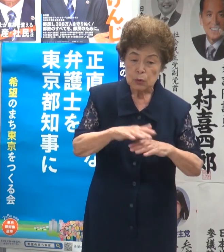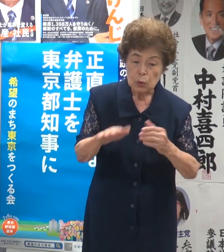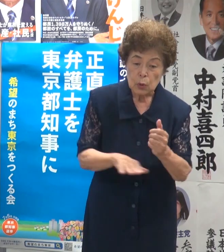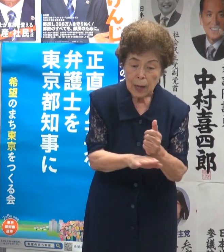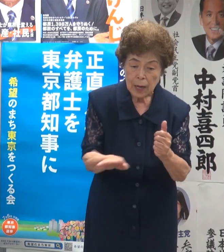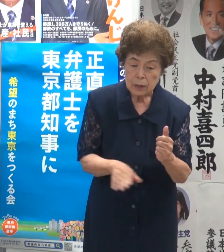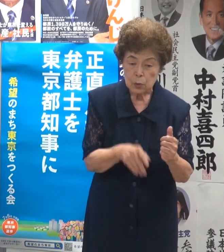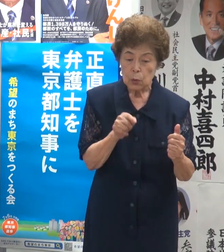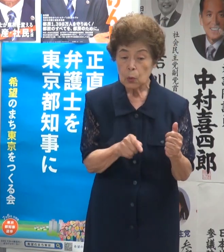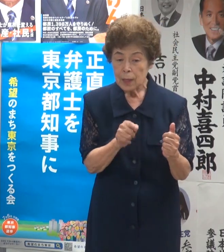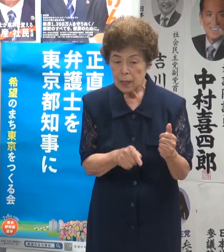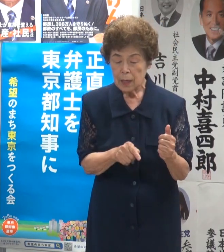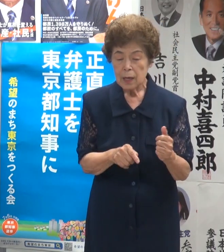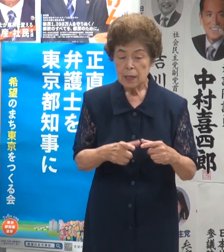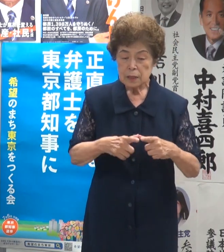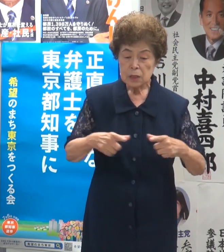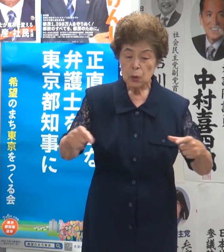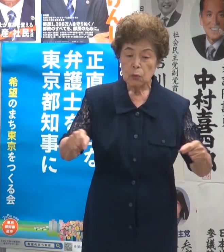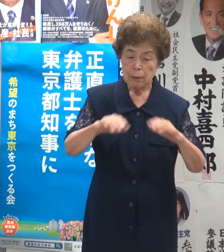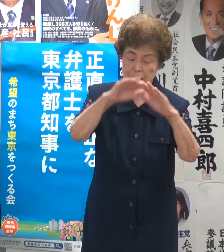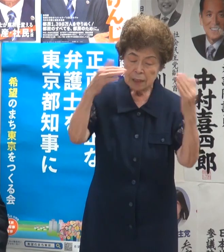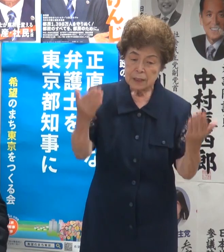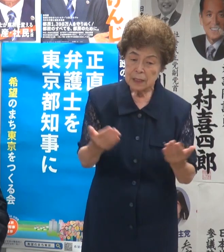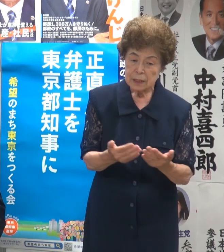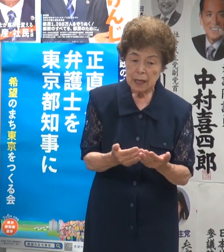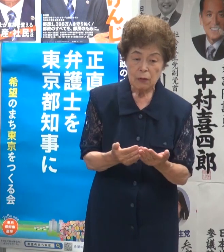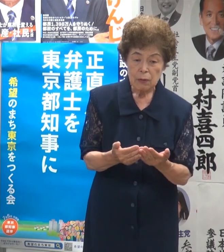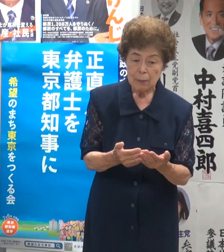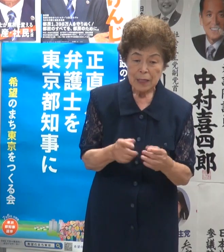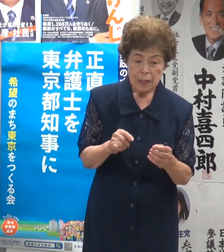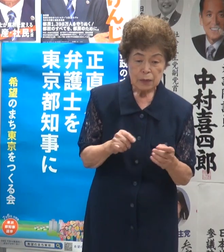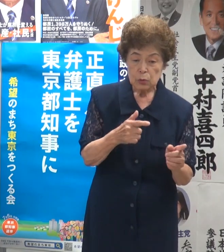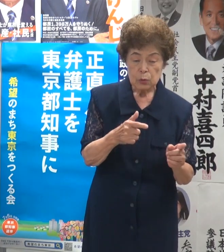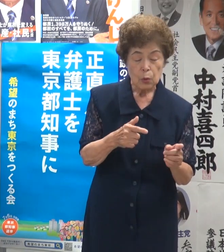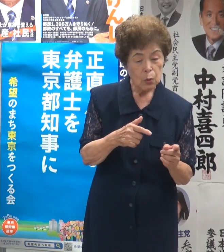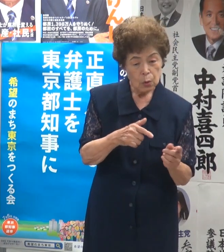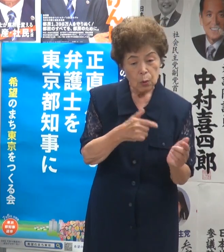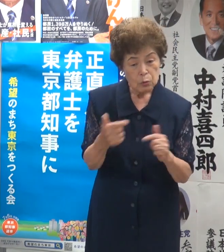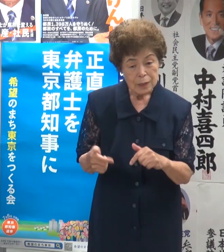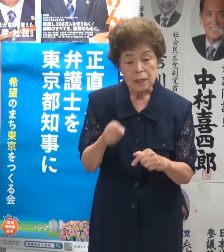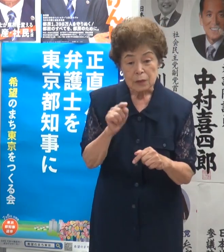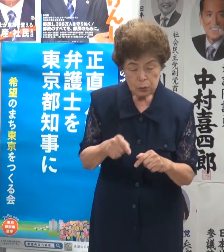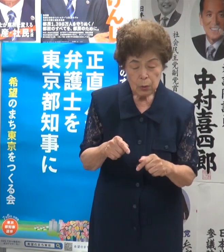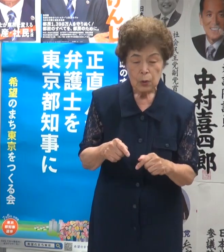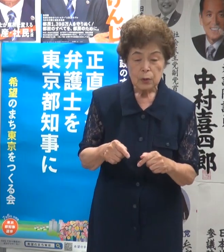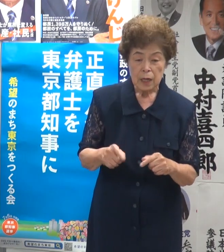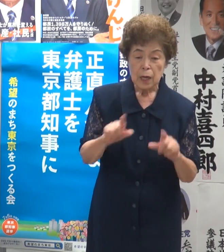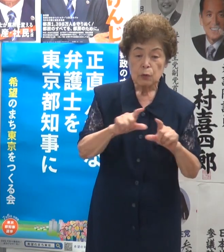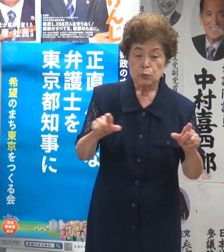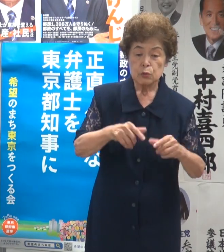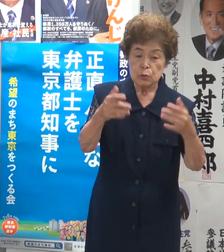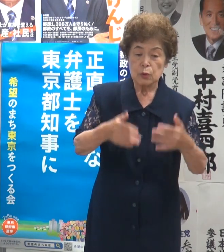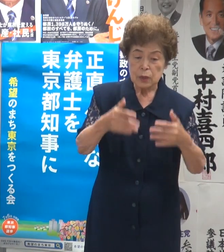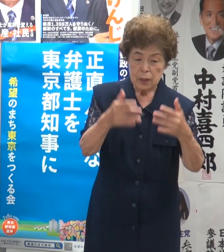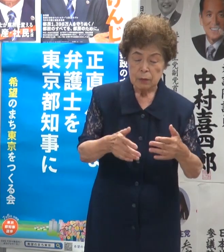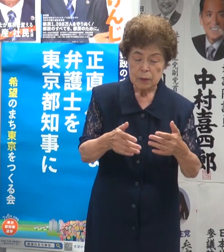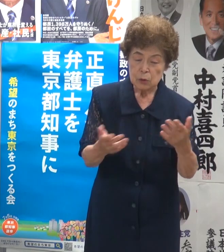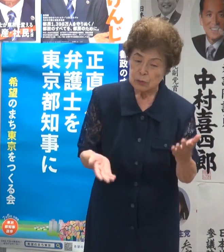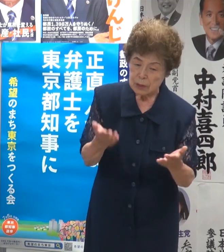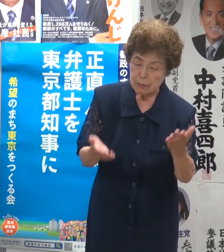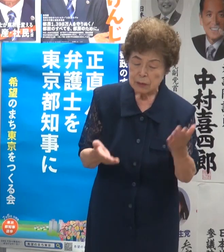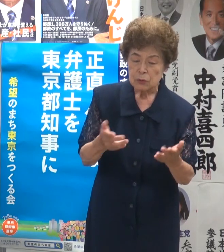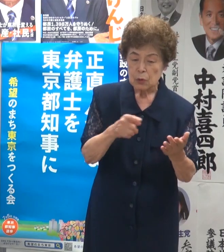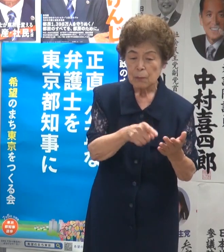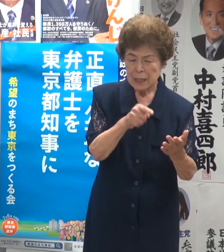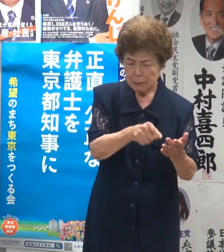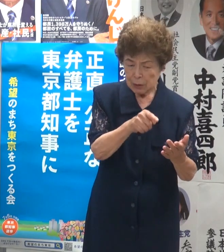体があの日本はまだ全体として送られてますから、地上波に打ち勝てるようなメディアになってないですよ。まだ圧